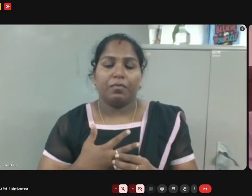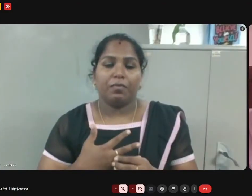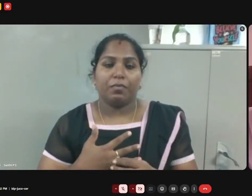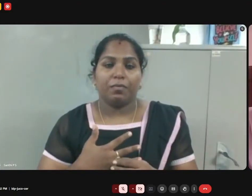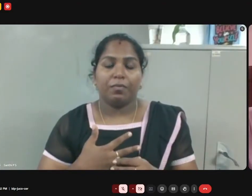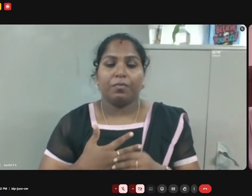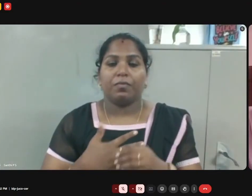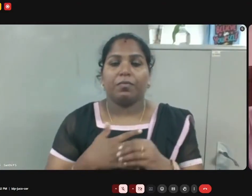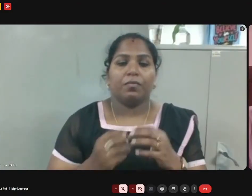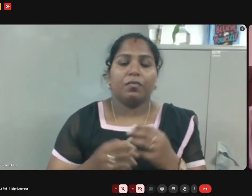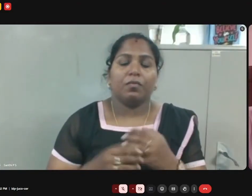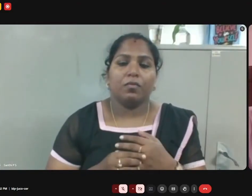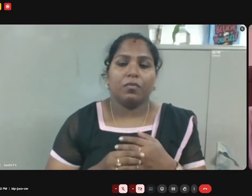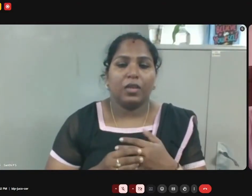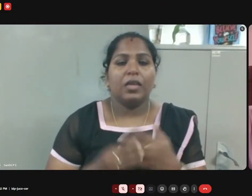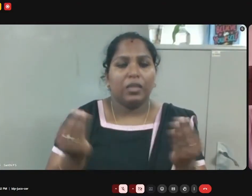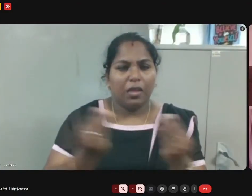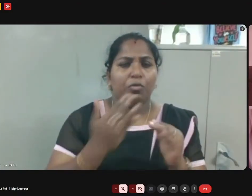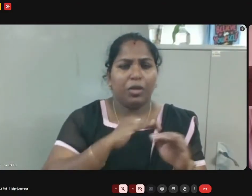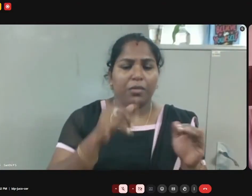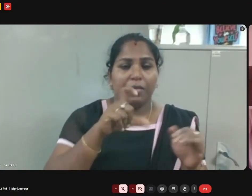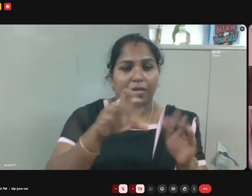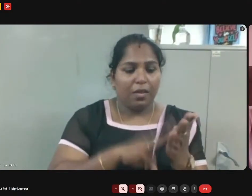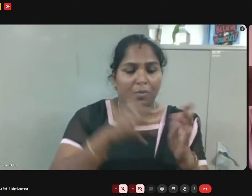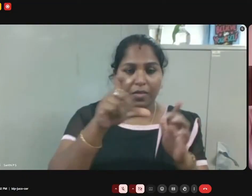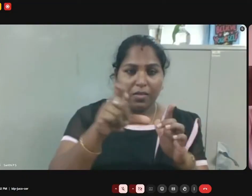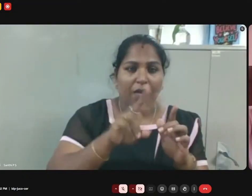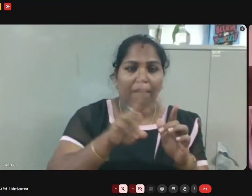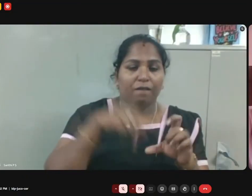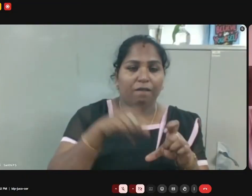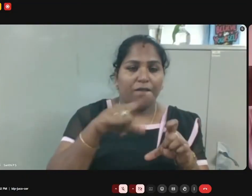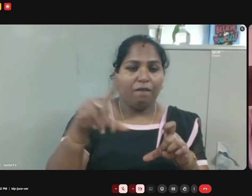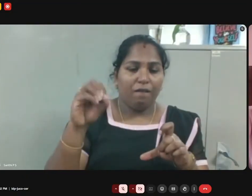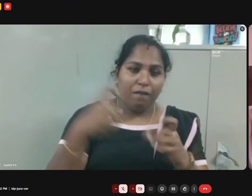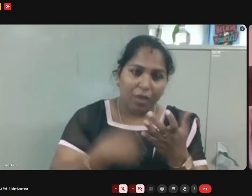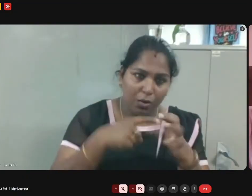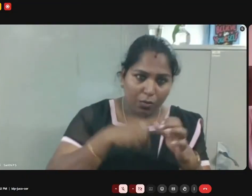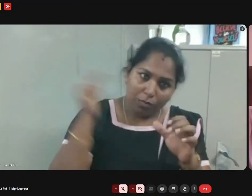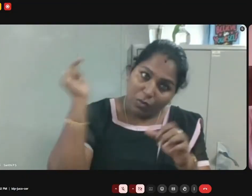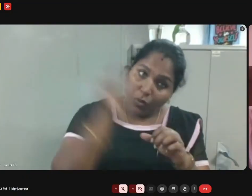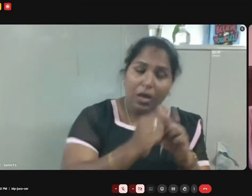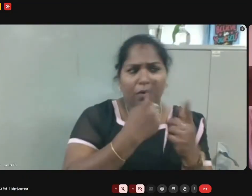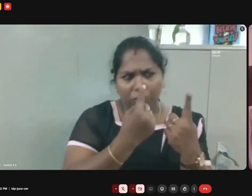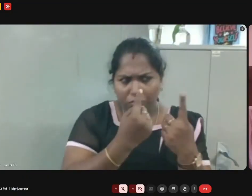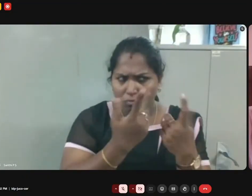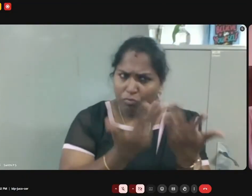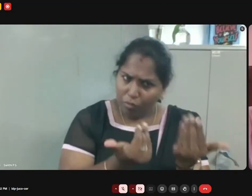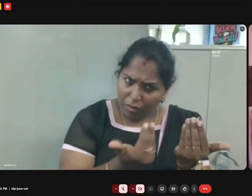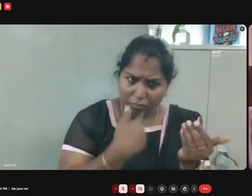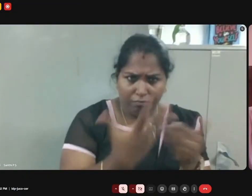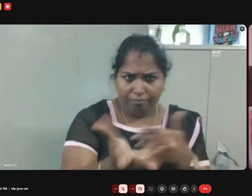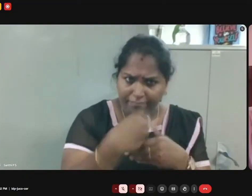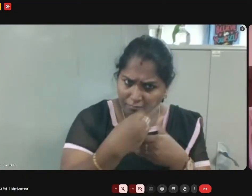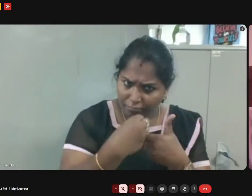അവരെ ഇവിടെ CMC വെല്ലൂരിലൊക്കെ വിടുന്നുണ്ട്. അവർ നോക്കിയിട്ട് ഈ ട്രയലിന് എടുക്കാൻ പറ്റുന്നതാണെങ്കിൽ അവർ ആ ട്രയലിന് ഇൻക്ലൂഡ് ചെയ്ത് ഈ